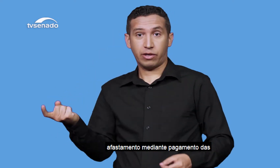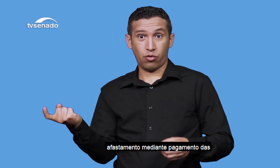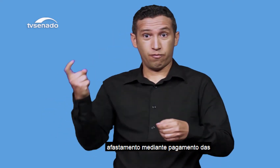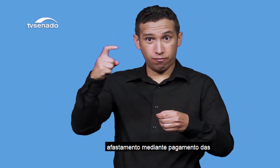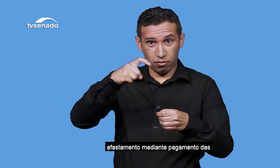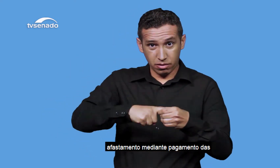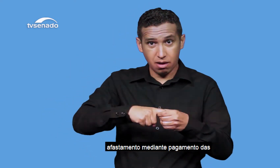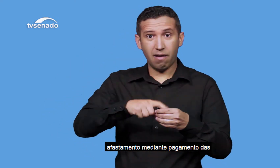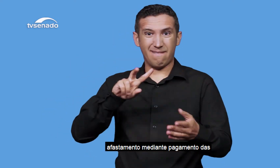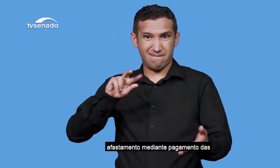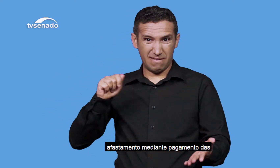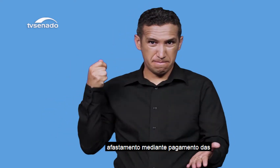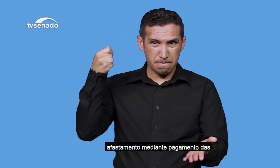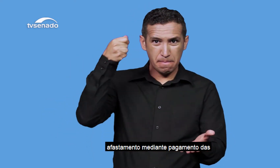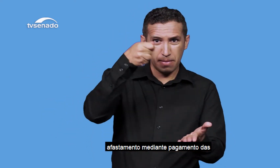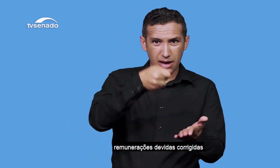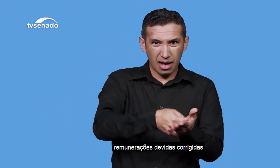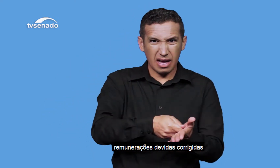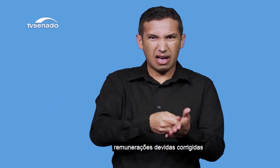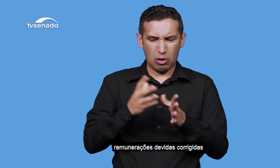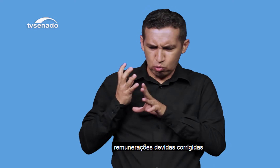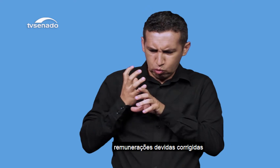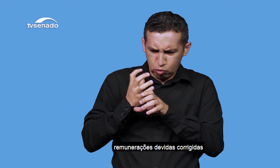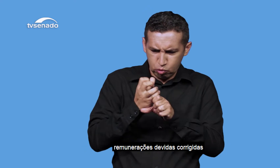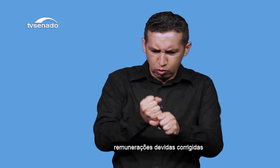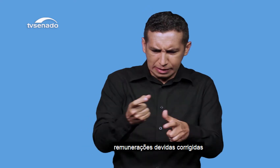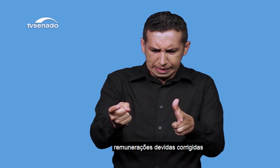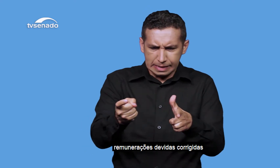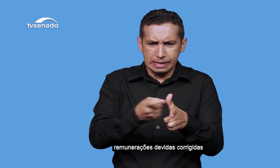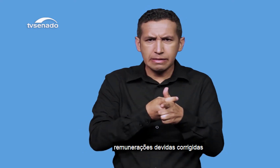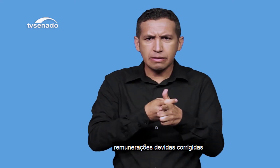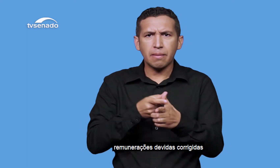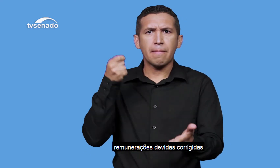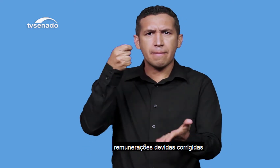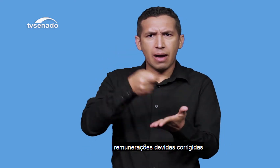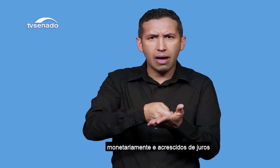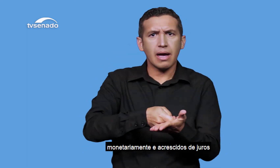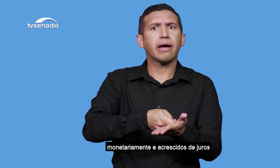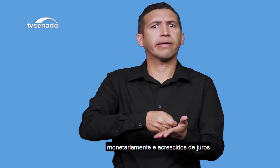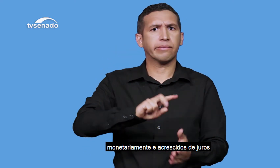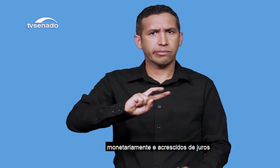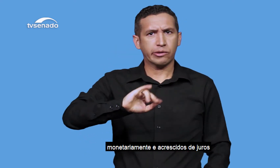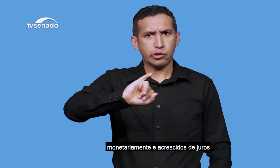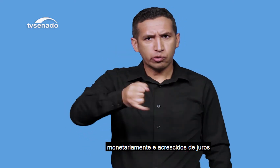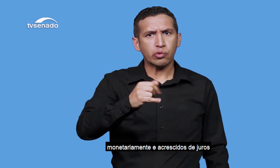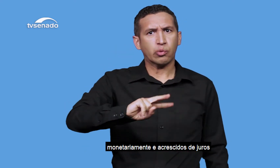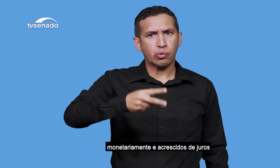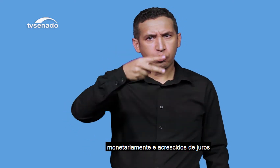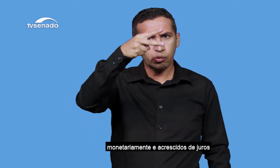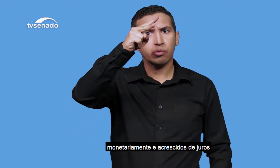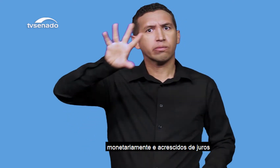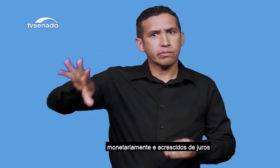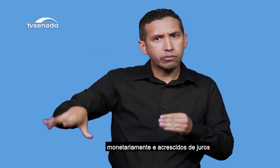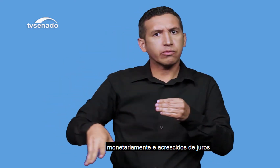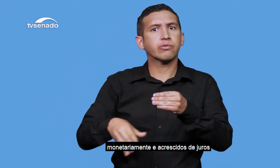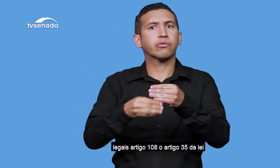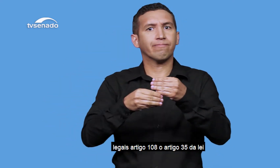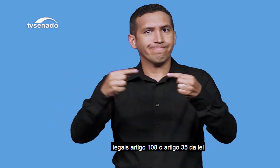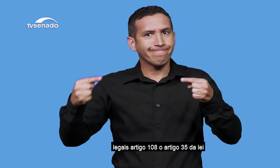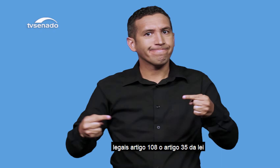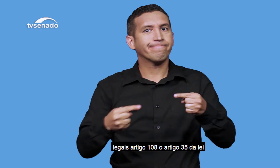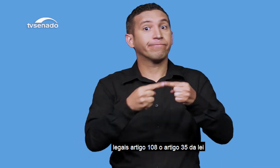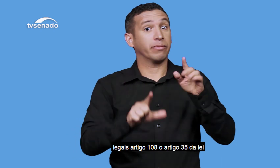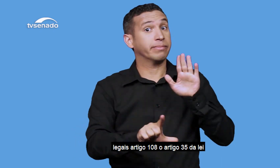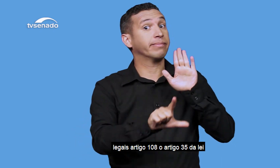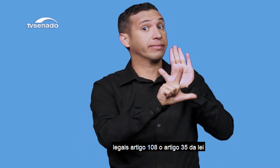afastamento mediante pagamento das remunerações devidas corrigidas monetariamente e acrescidos de juros